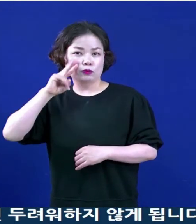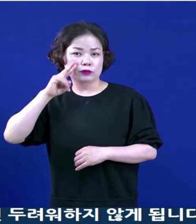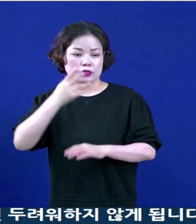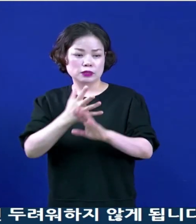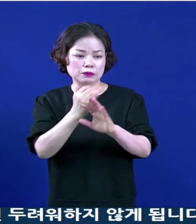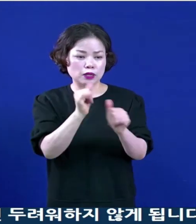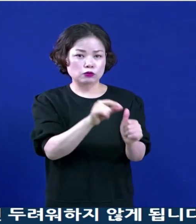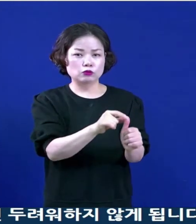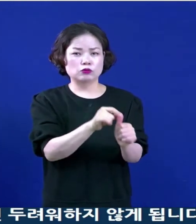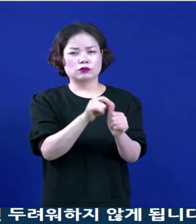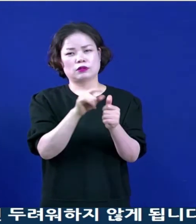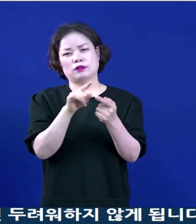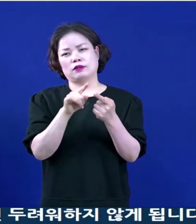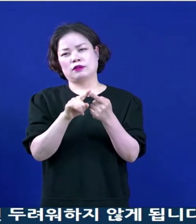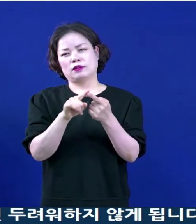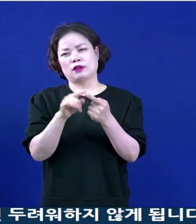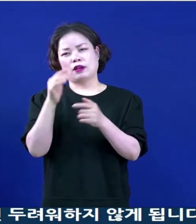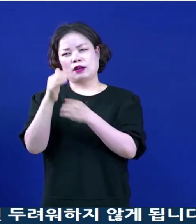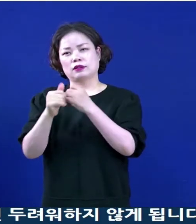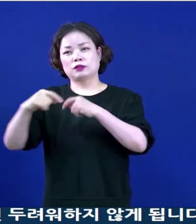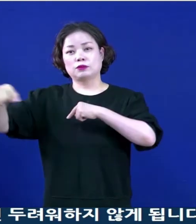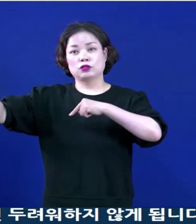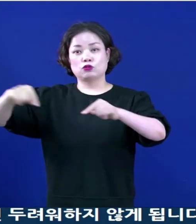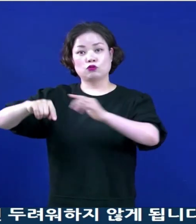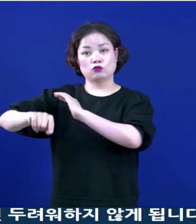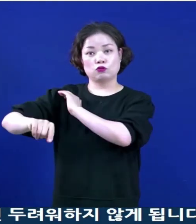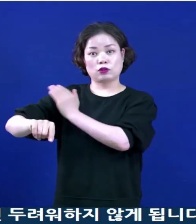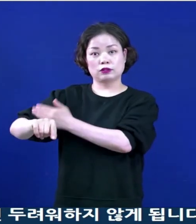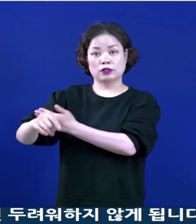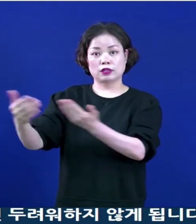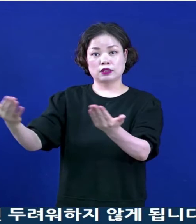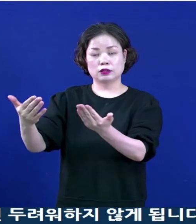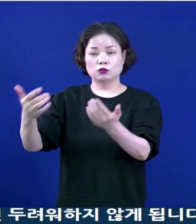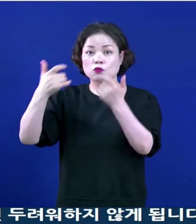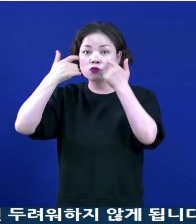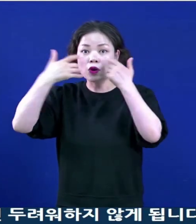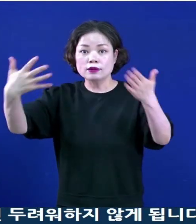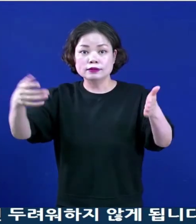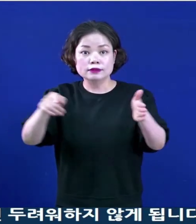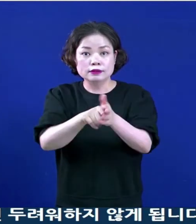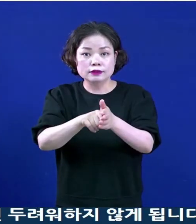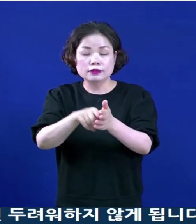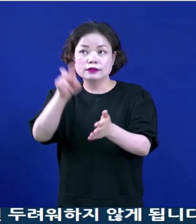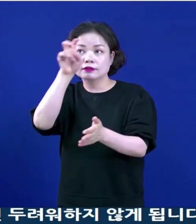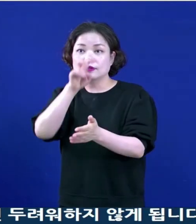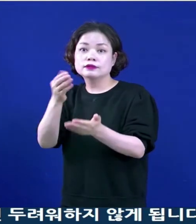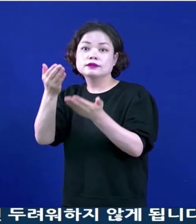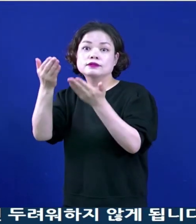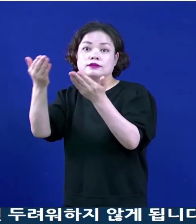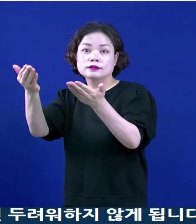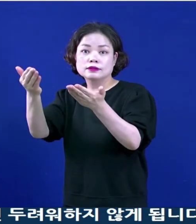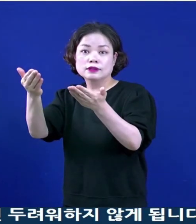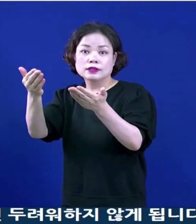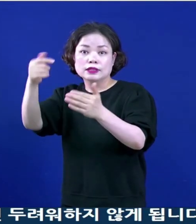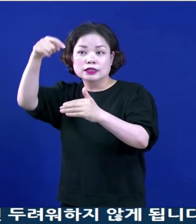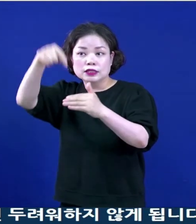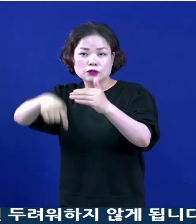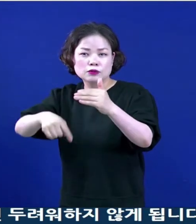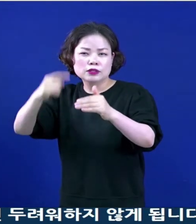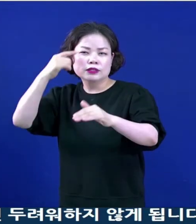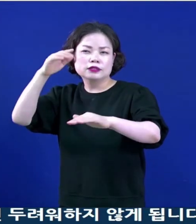구원에 대해서 역설하다가 하나님의 주권적인 일하심을 확신하게 되면서 이 찬양을 올려드립니다. 깊도다